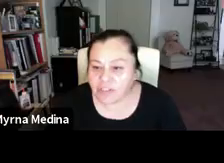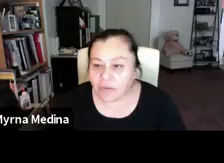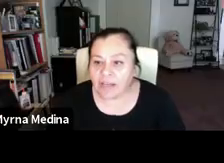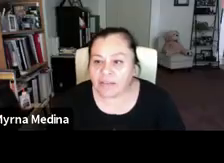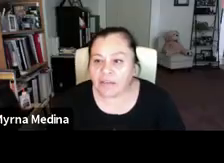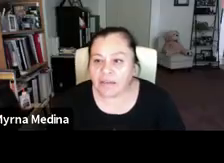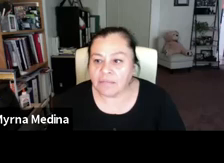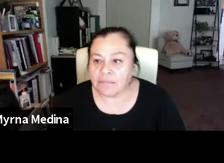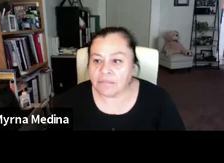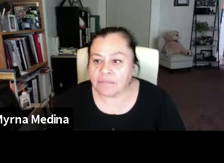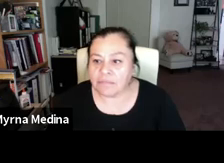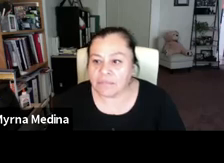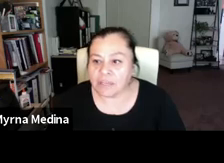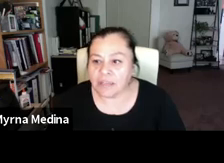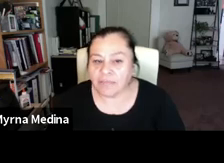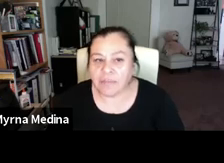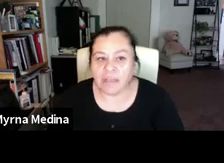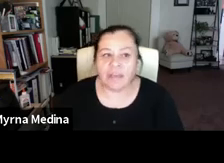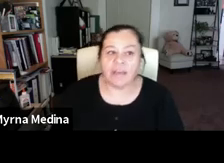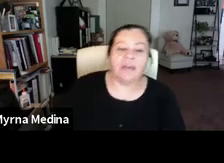You want me to start with that? Yeah.